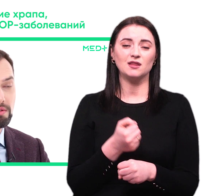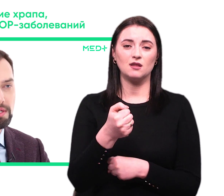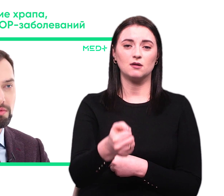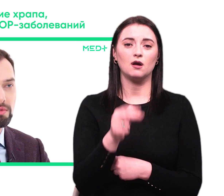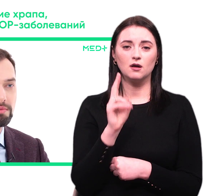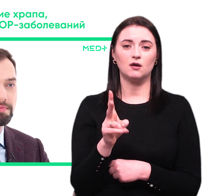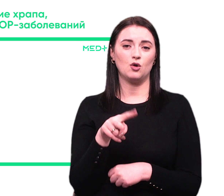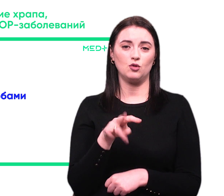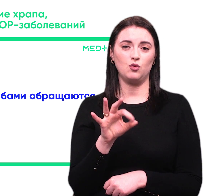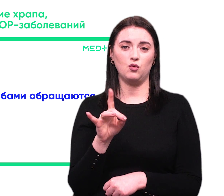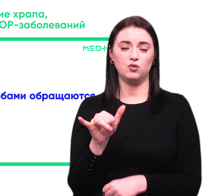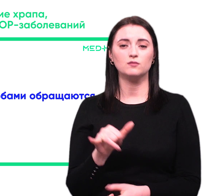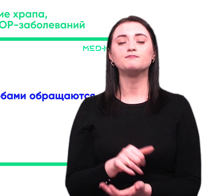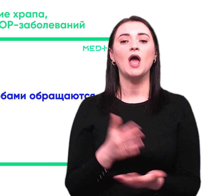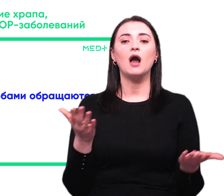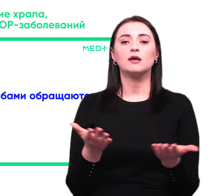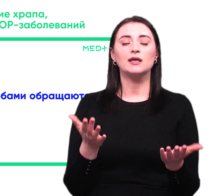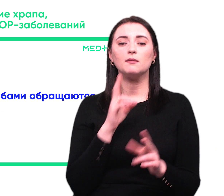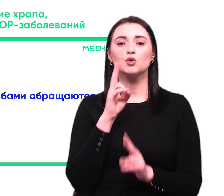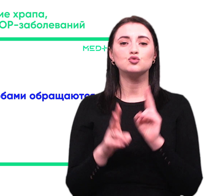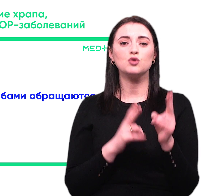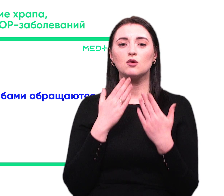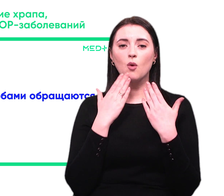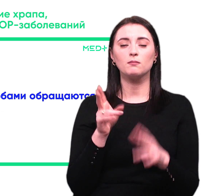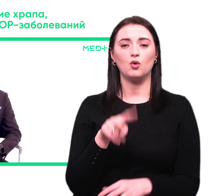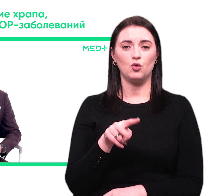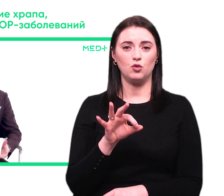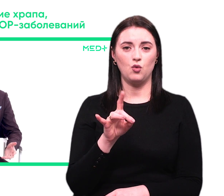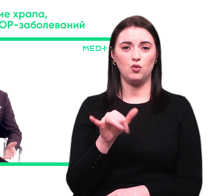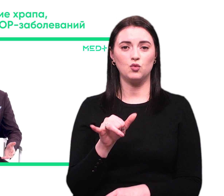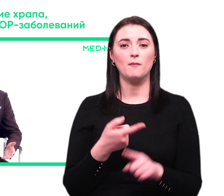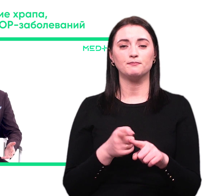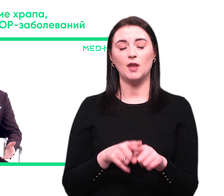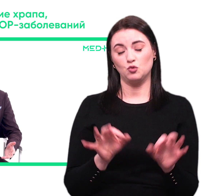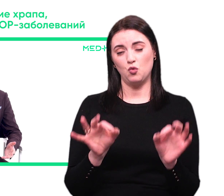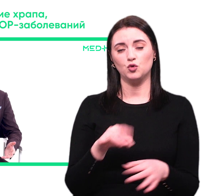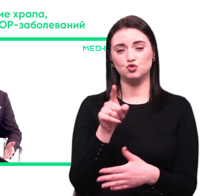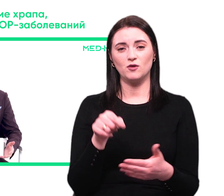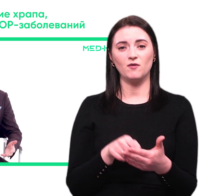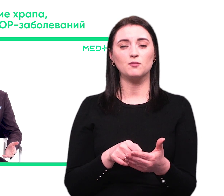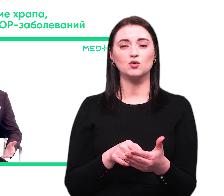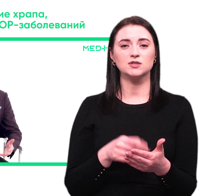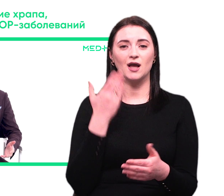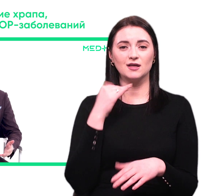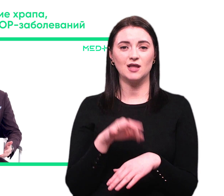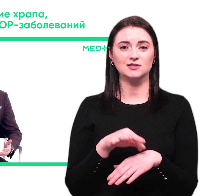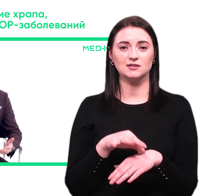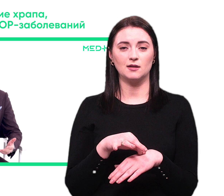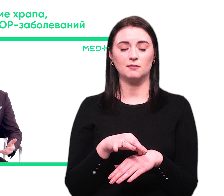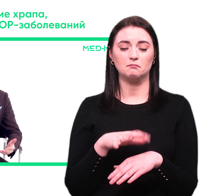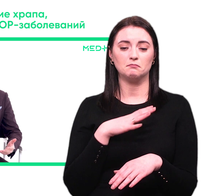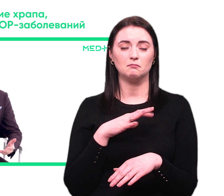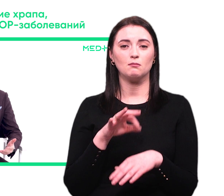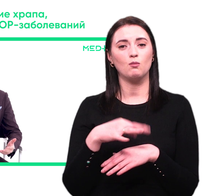к оториноларингологу. С какими жалобами обращаются к лору? Это логичный вопрос. Когда есть заболевание или жалобы на